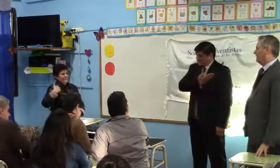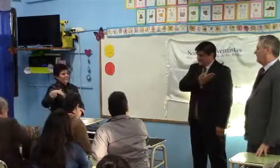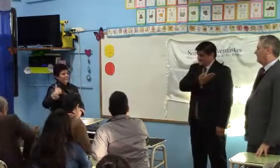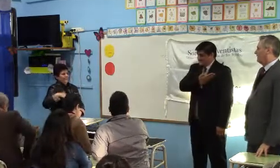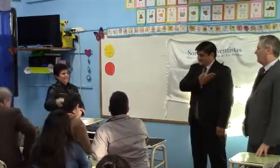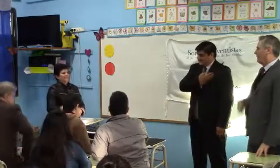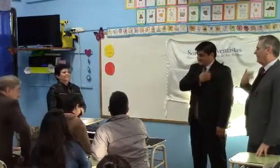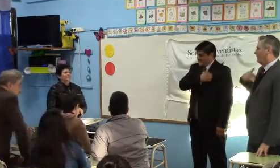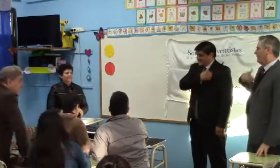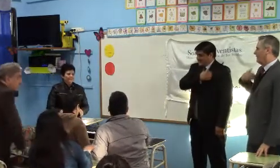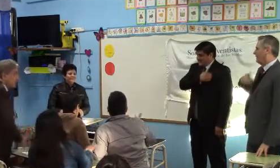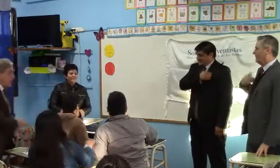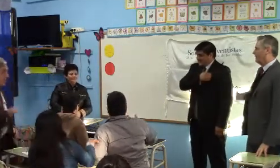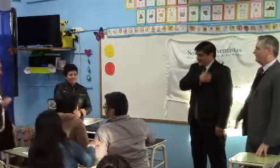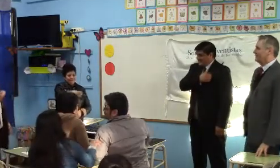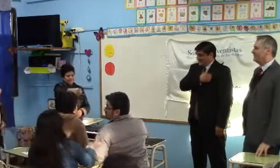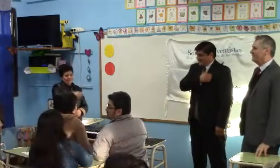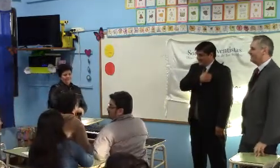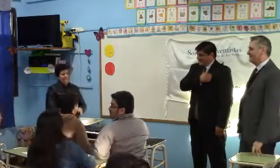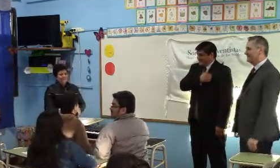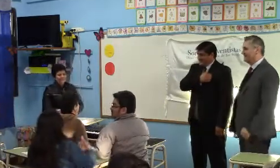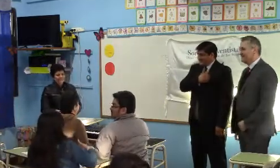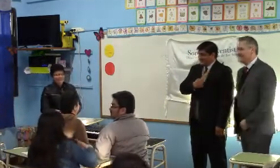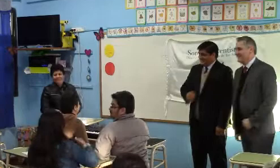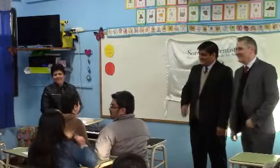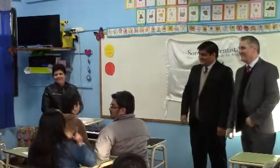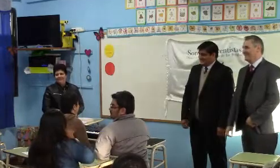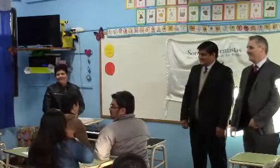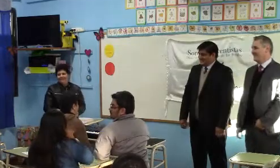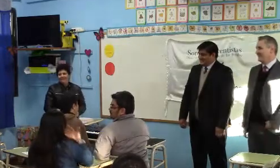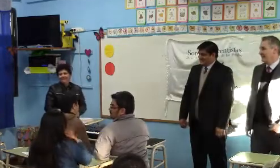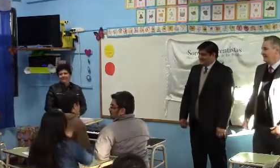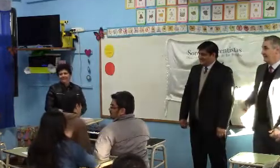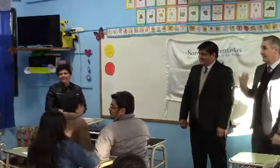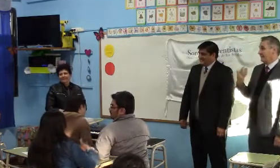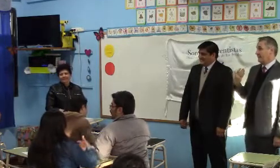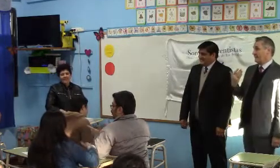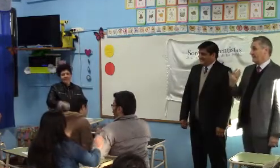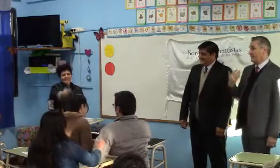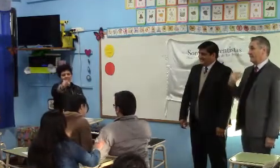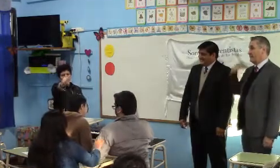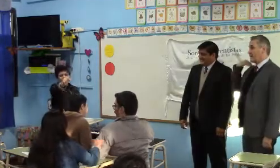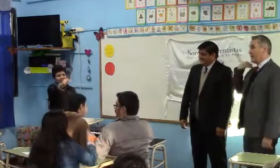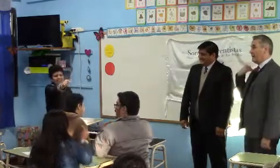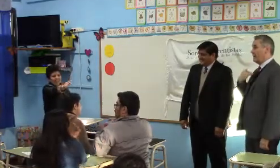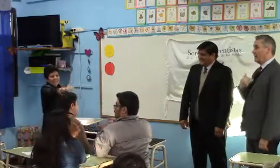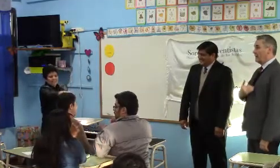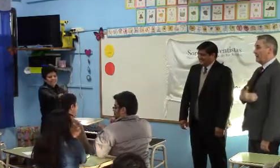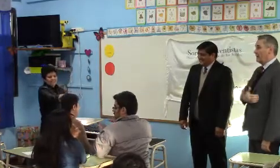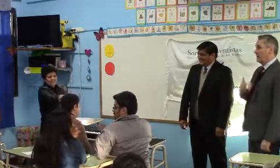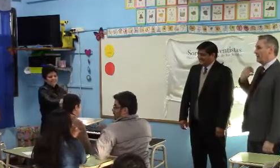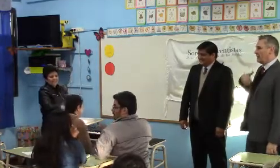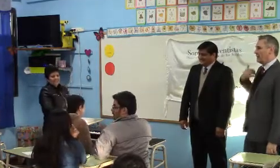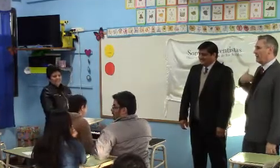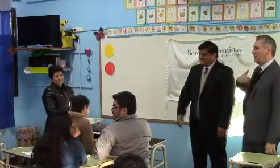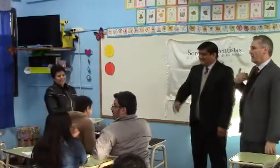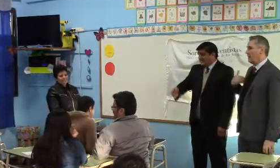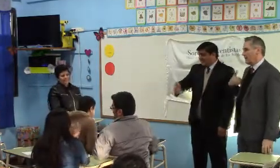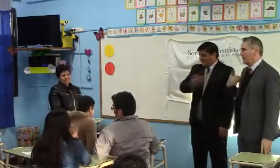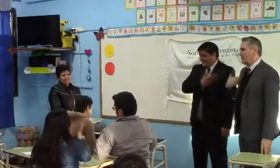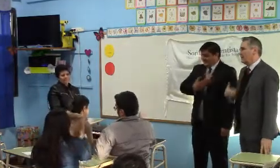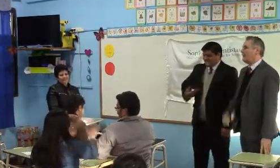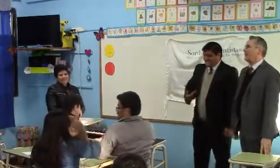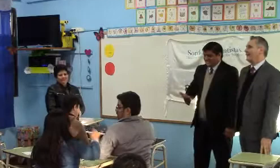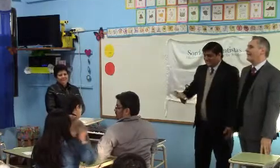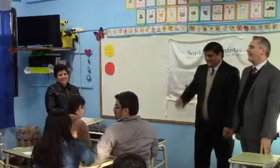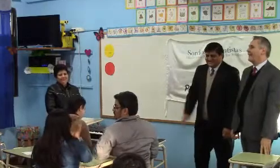No. Argentina. No, no, no, no. Así, así es cuchillo. Así la mano. Así va. La banda para la mesa. Ahí va,